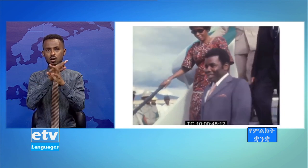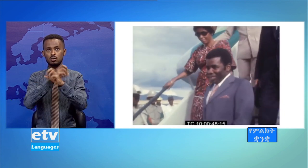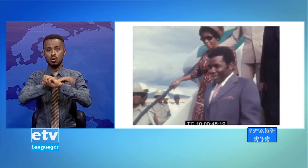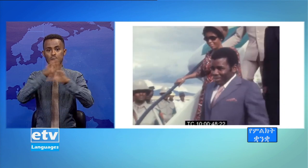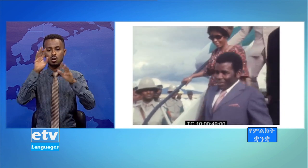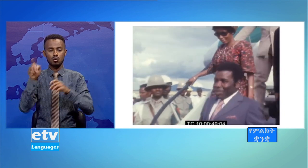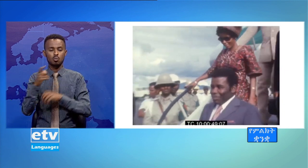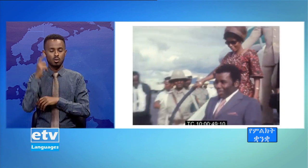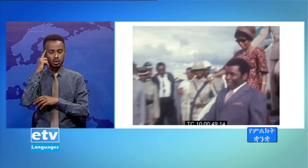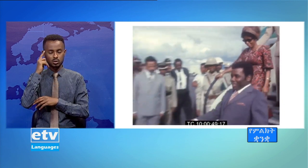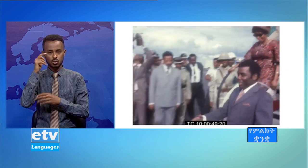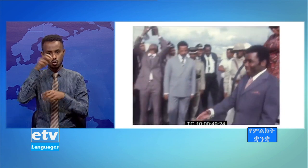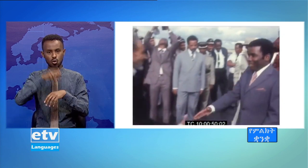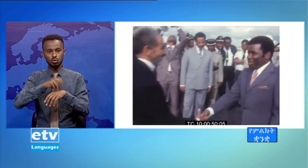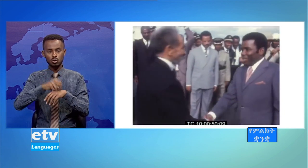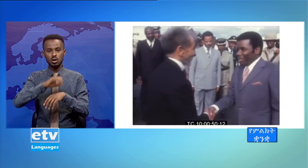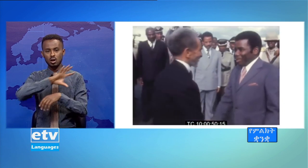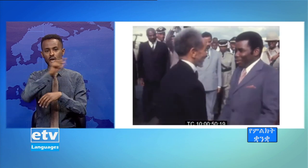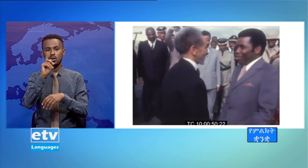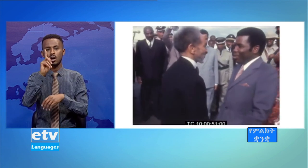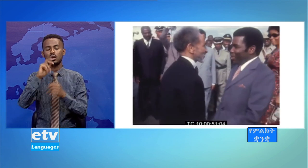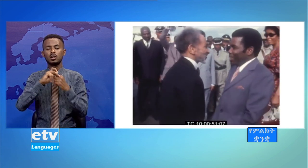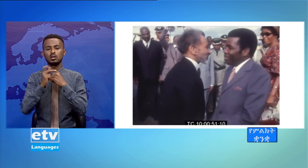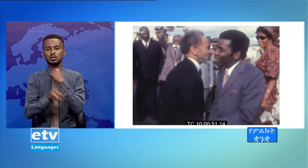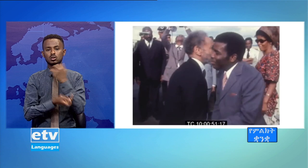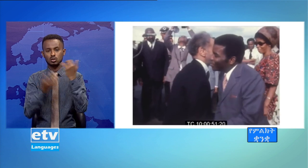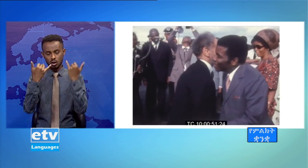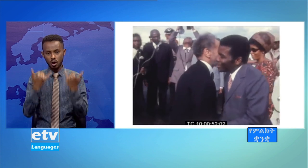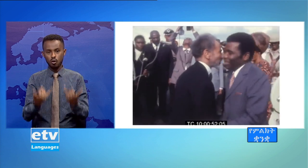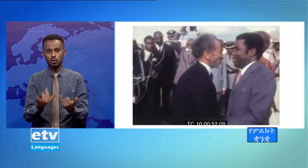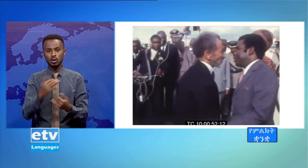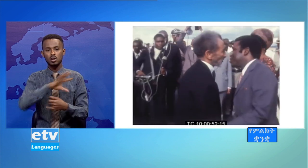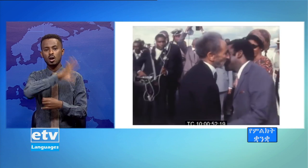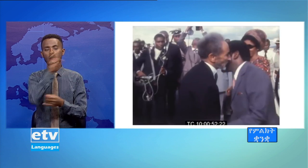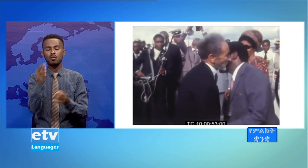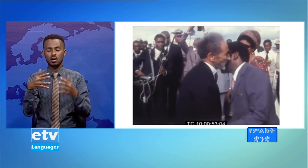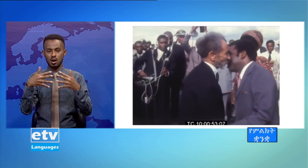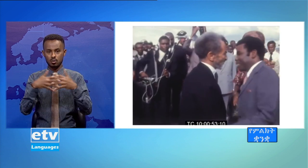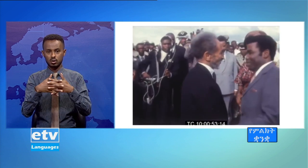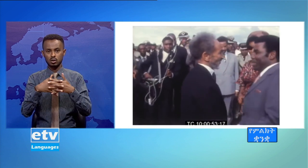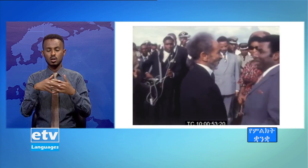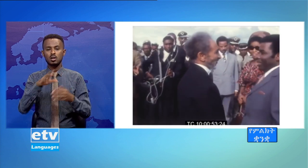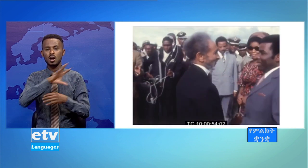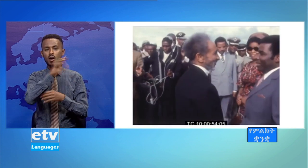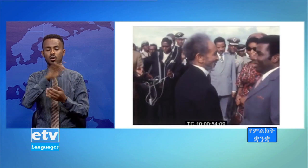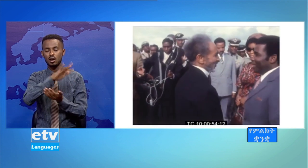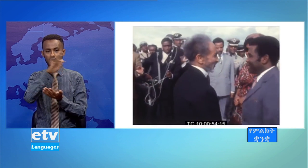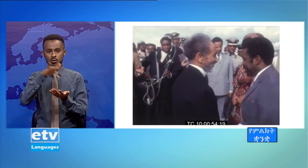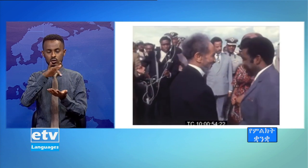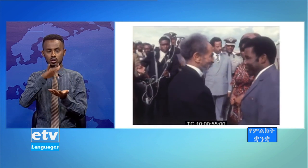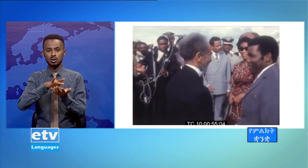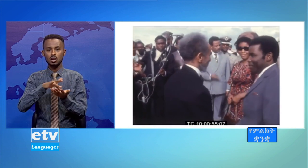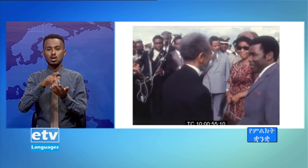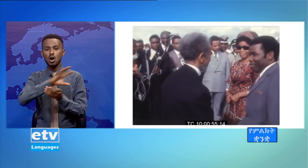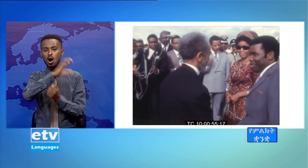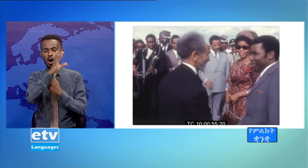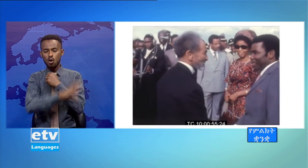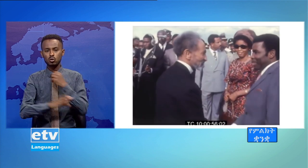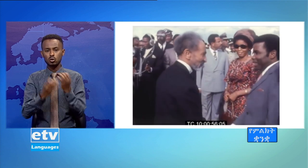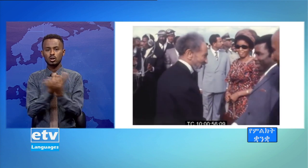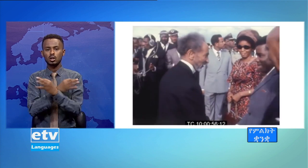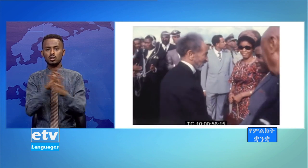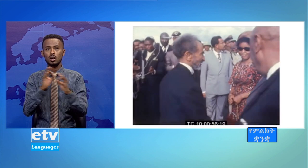በማሰብ የወቅቱን የአፍሪካ አንድነት ድርጅት፣ ያሁኑን የአፍሪካ ህብረት፣ የአፍሪካ መዲና፣ የአህጉሪቱ